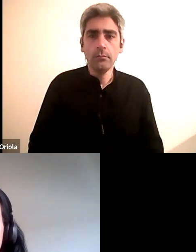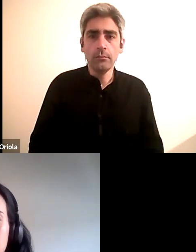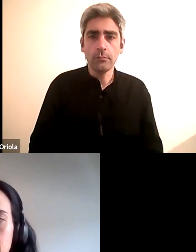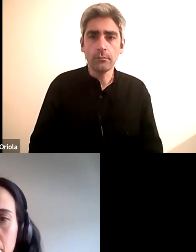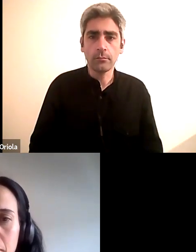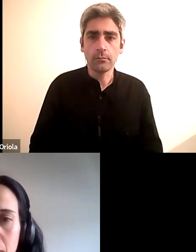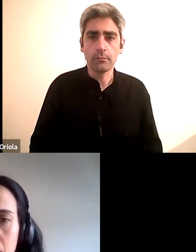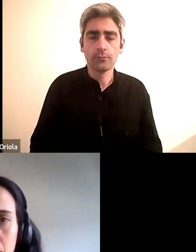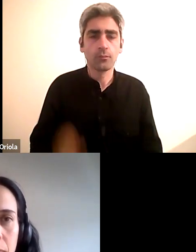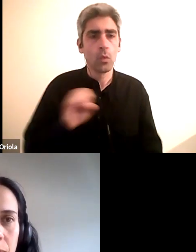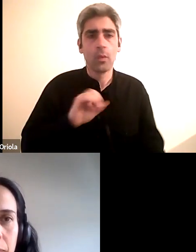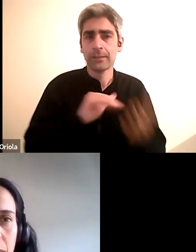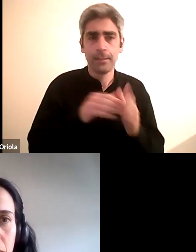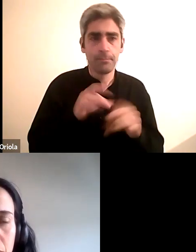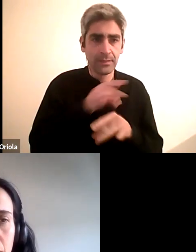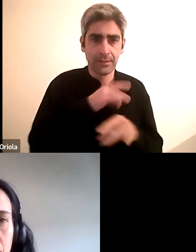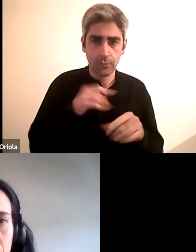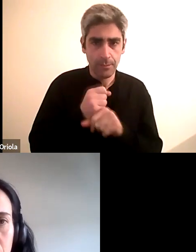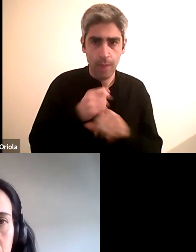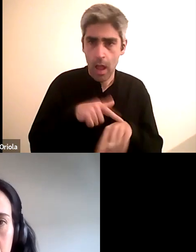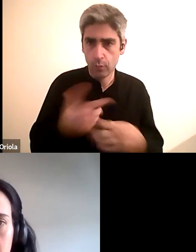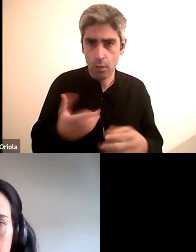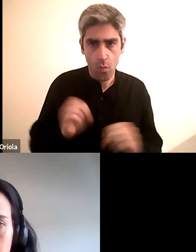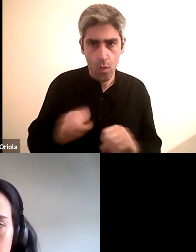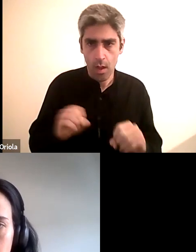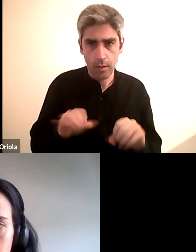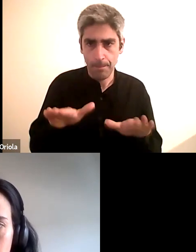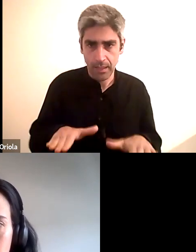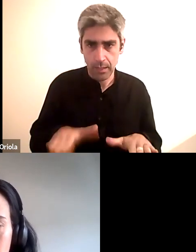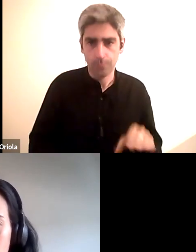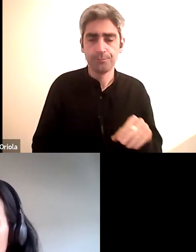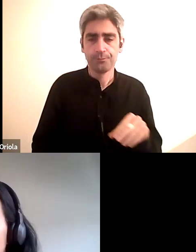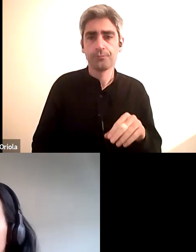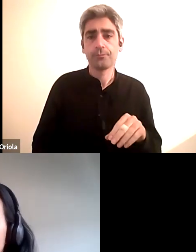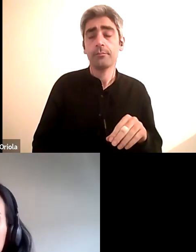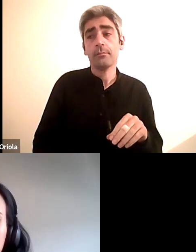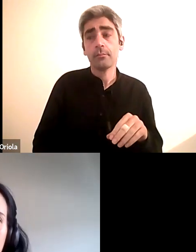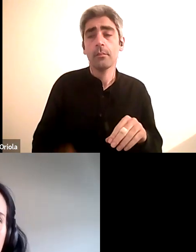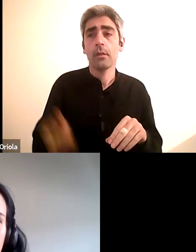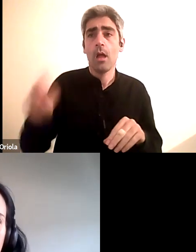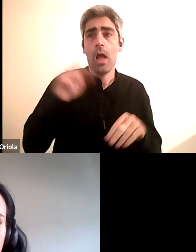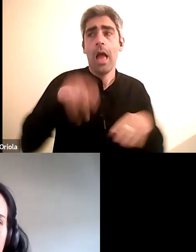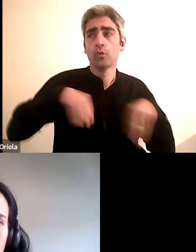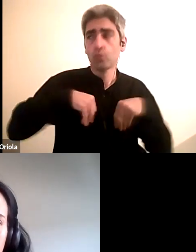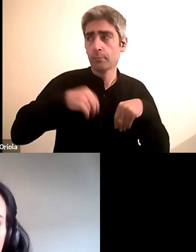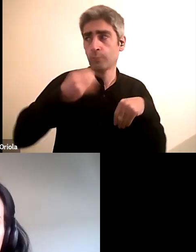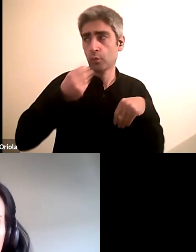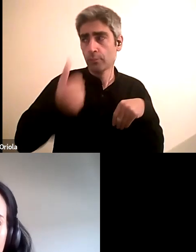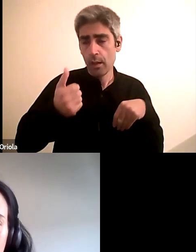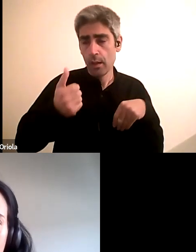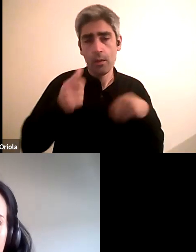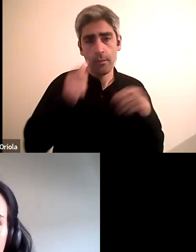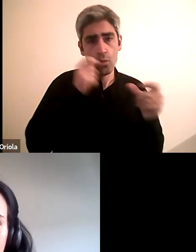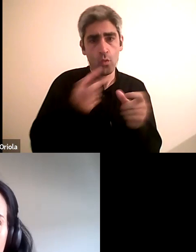Não há exames de medicina do trabalho, por exemplo, neste momento. E, portanto, quem tem assumido, e bem, o